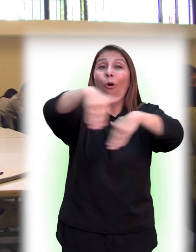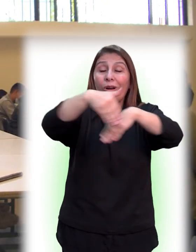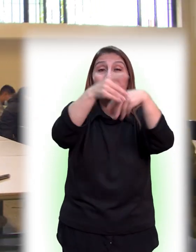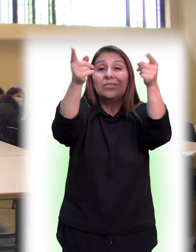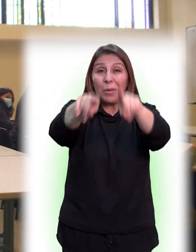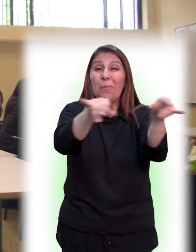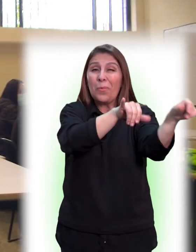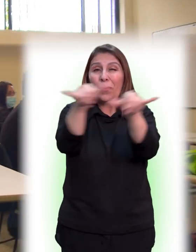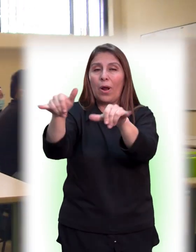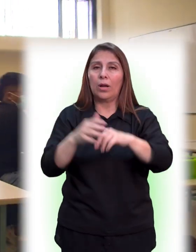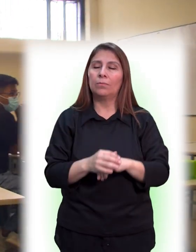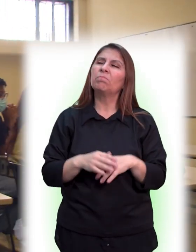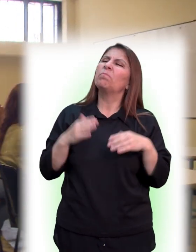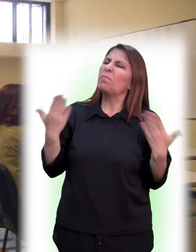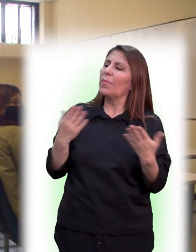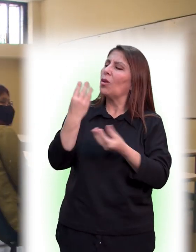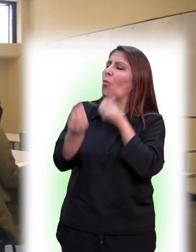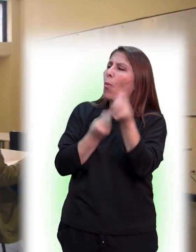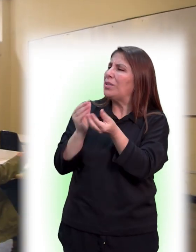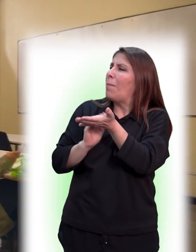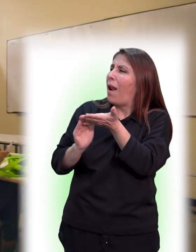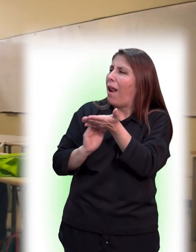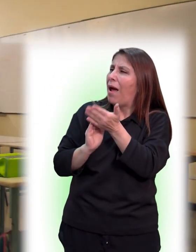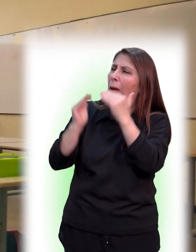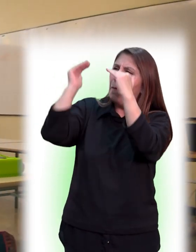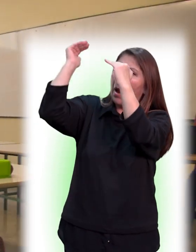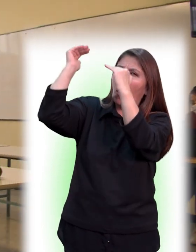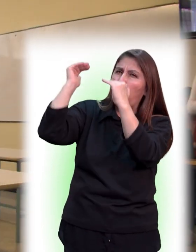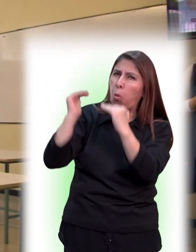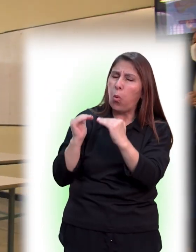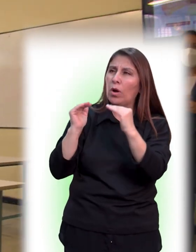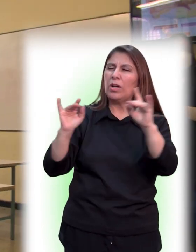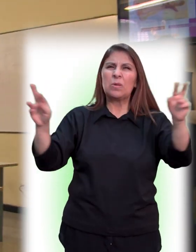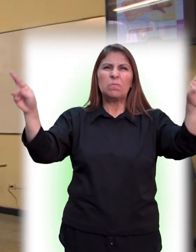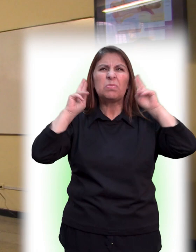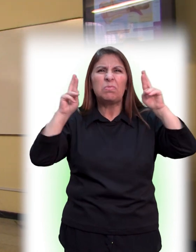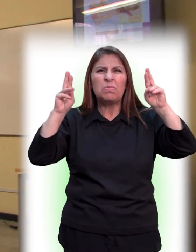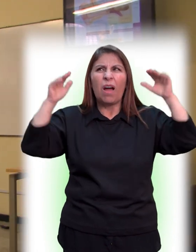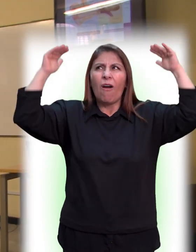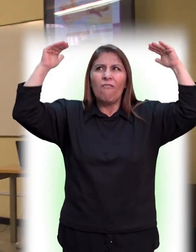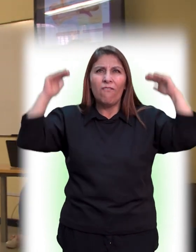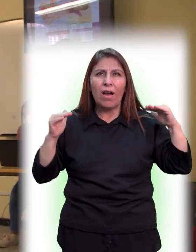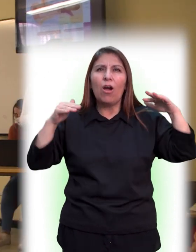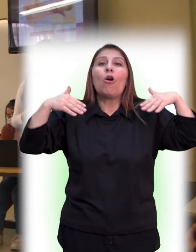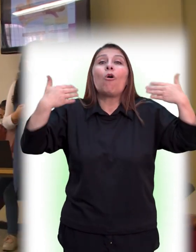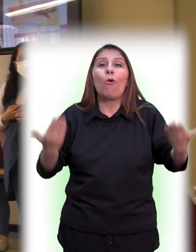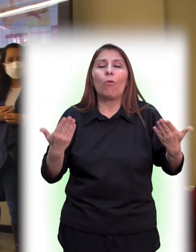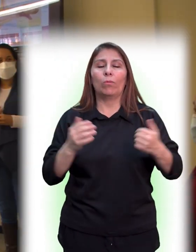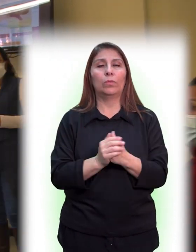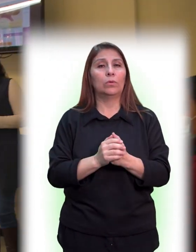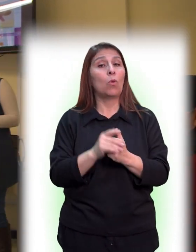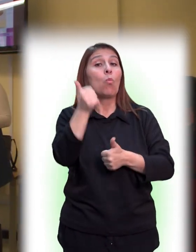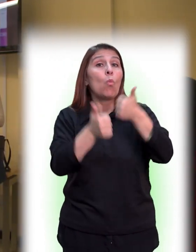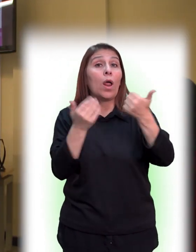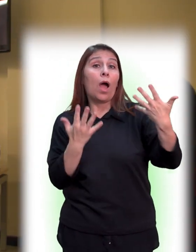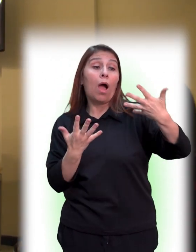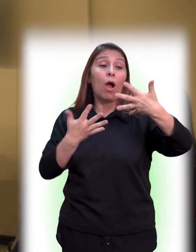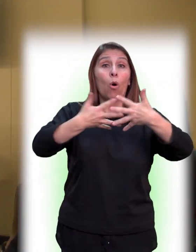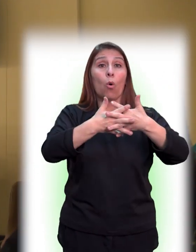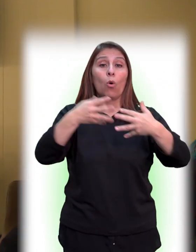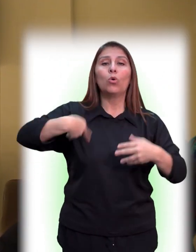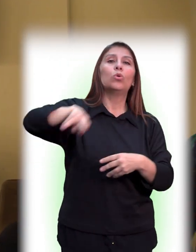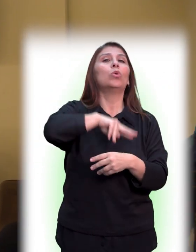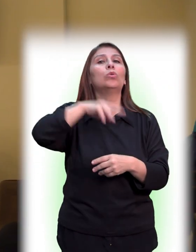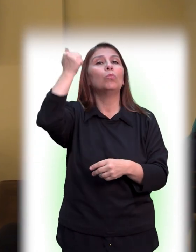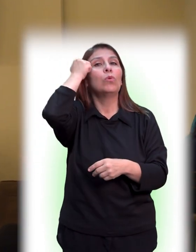corredores. ¿Sí? Y entonces, ¿qué hacer para ayudar a disminuir esa contaminación auditiva? ¿Qué ajustes